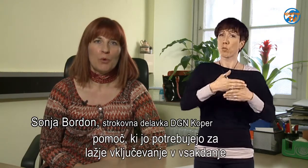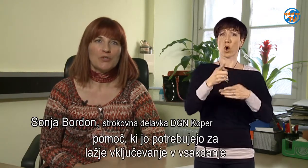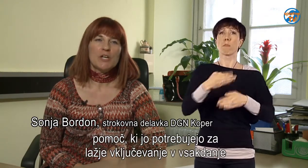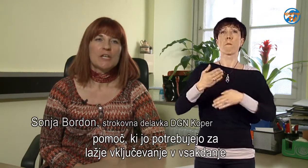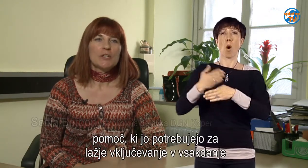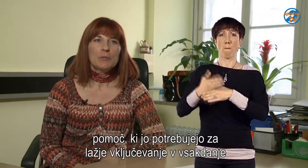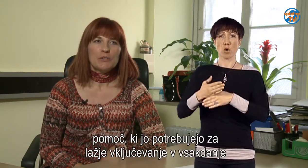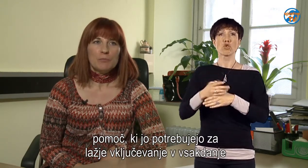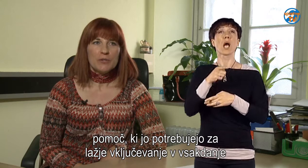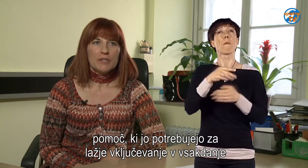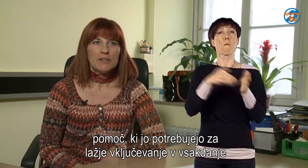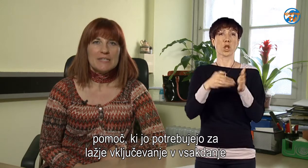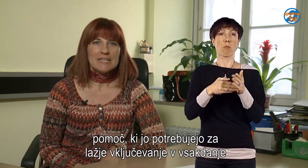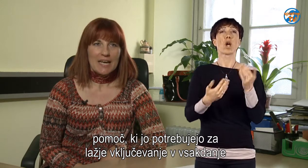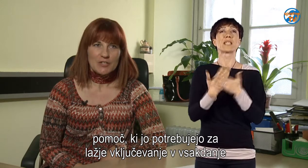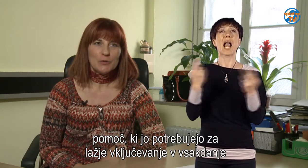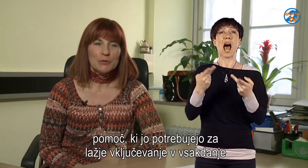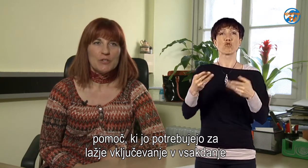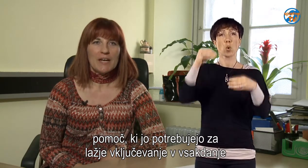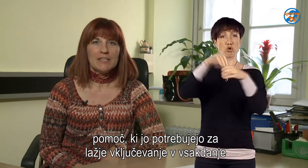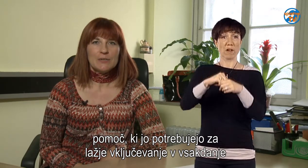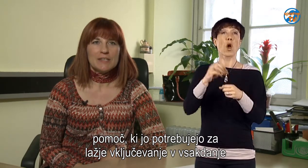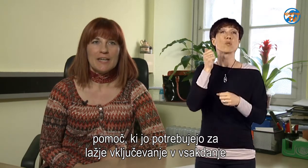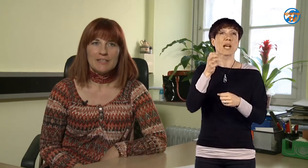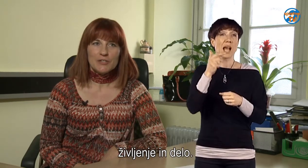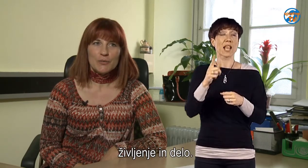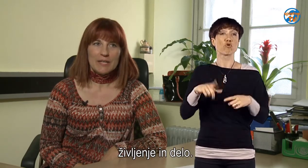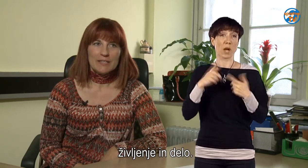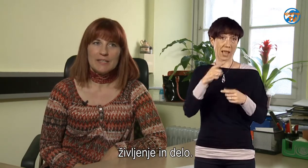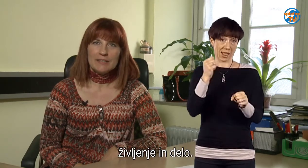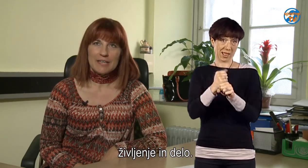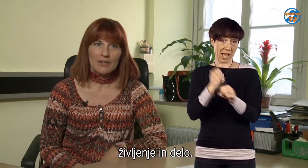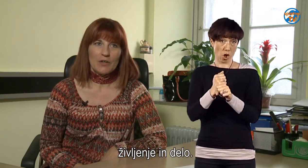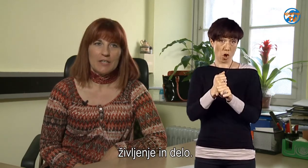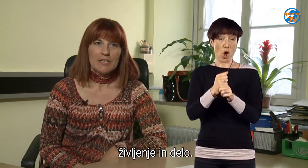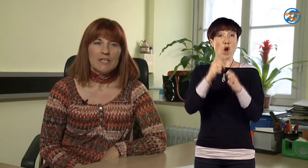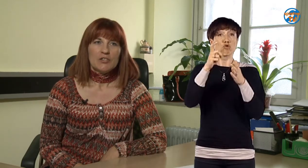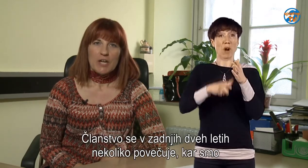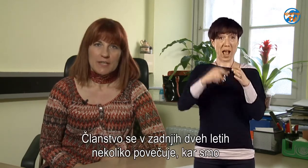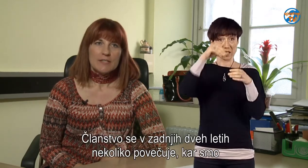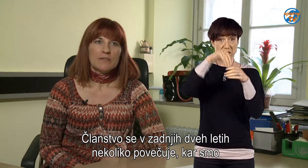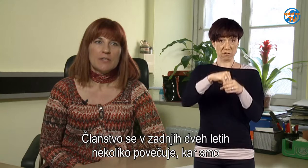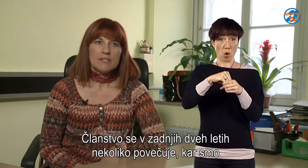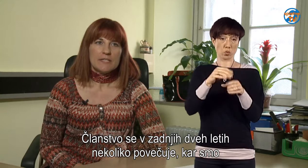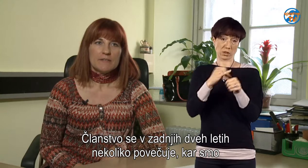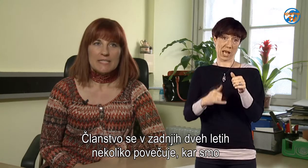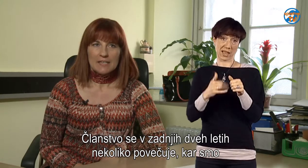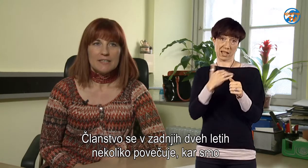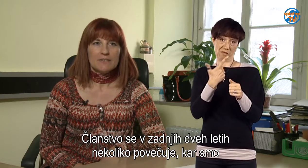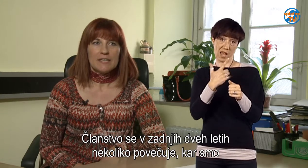pomoč, ki jo potrebujejo za lažje vključevanje v vsakdanje življenje in delo. Članstvo se v zadnjih 2